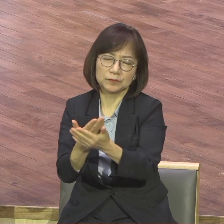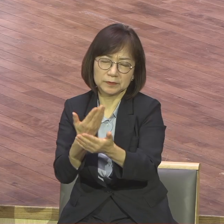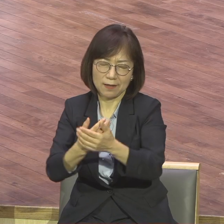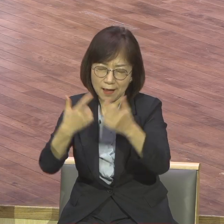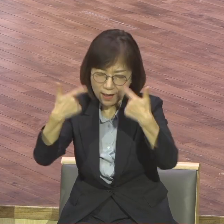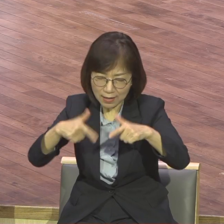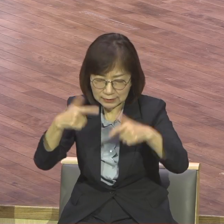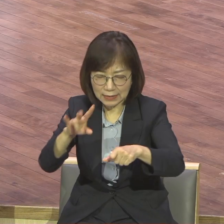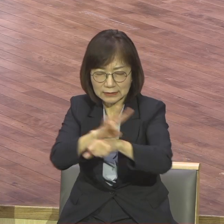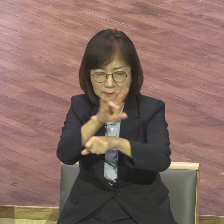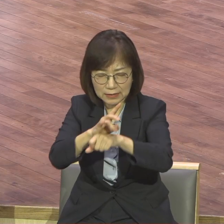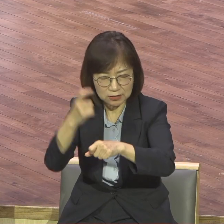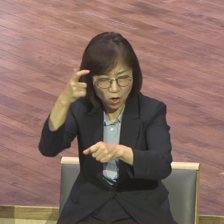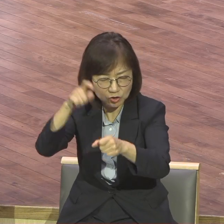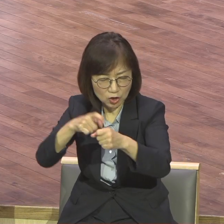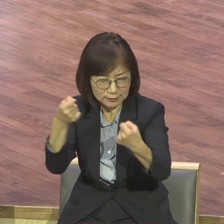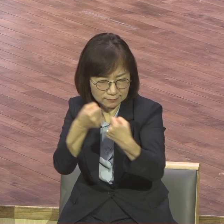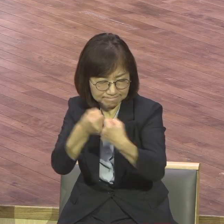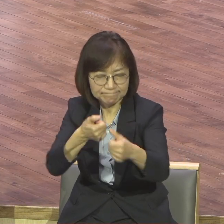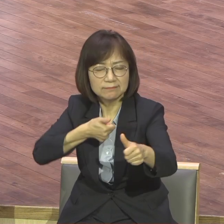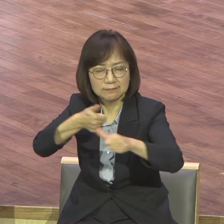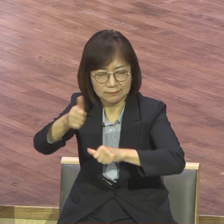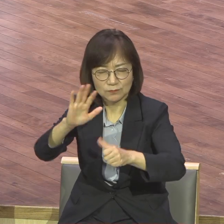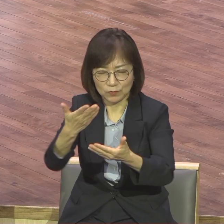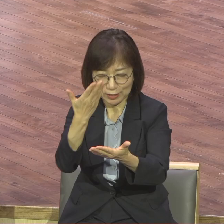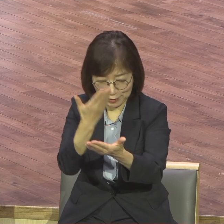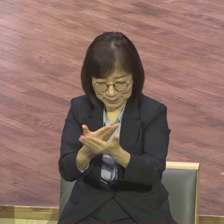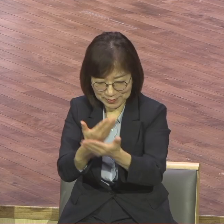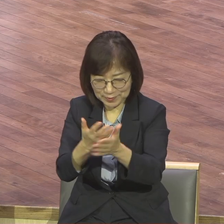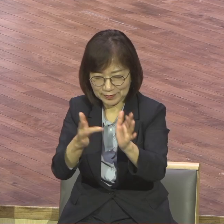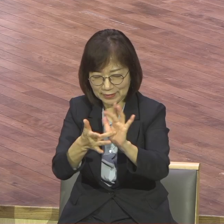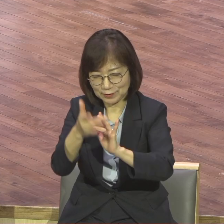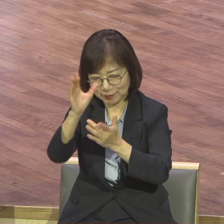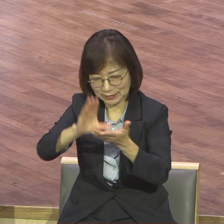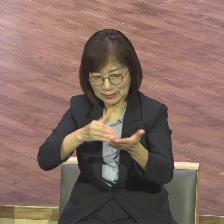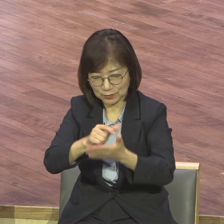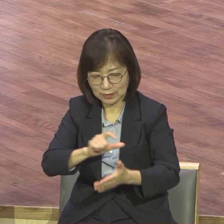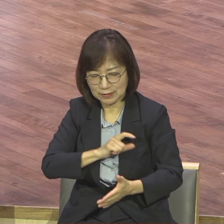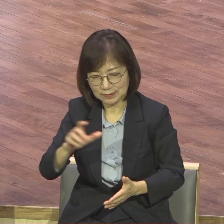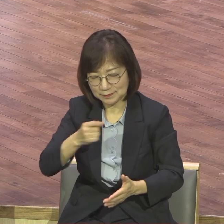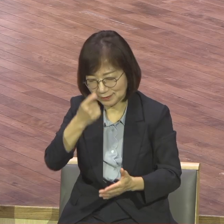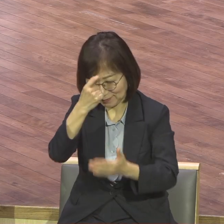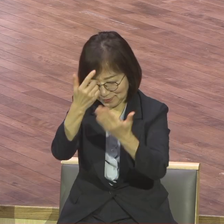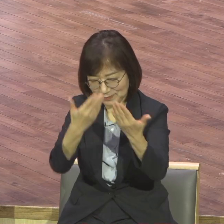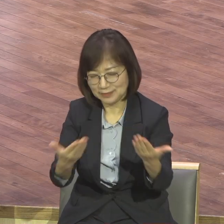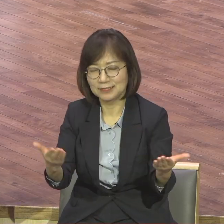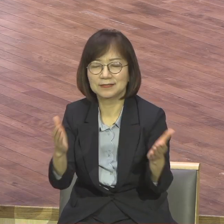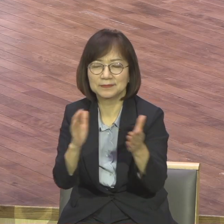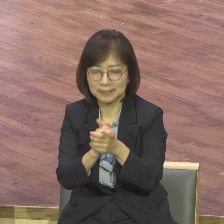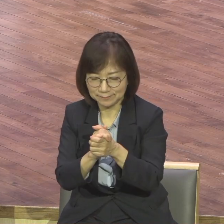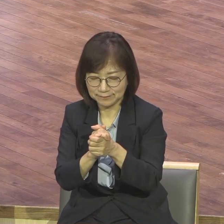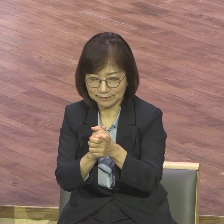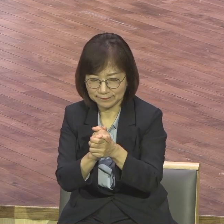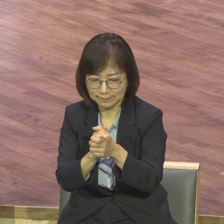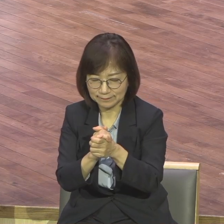승리하는 자들 되게 하여 주옵소서. 예수 이름 받들어 기도합니다. 아멘.